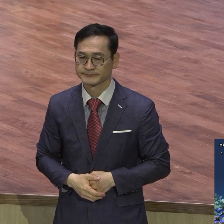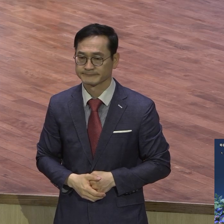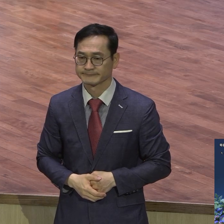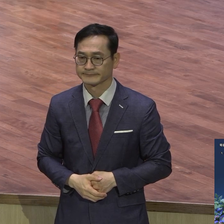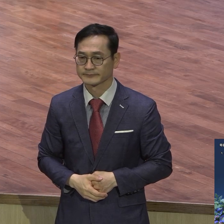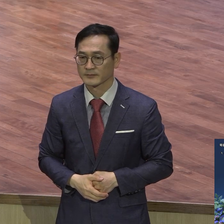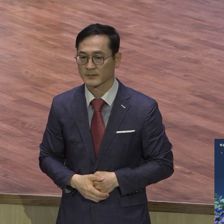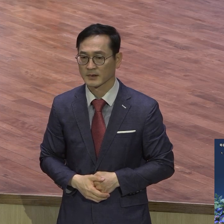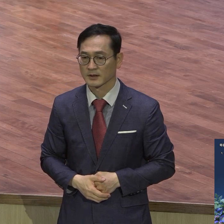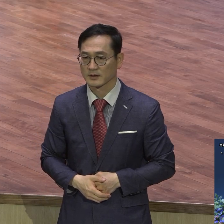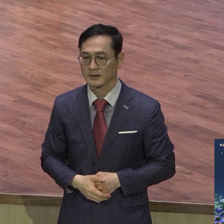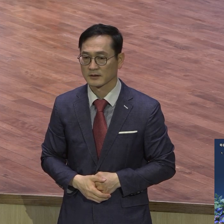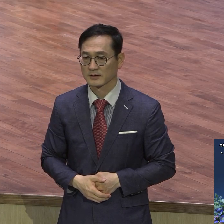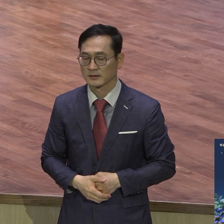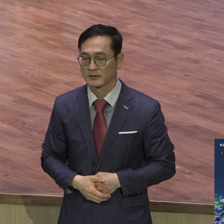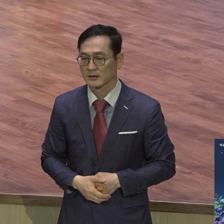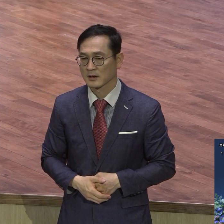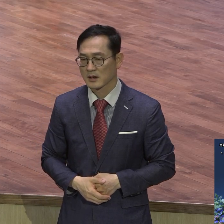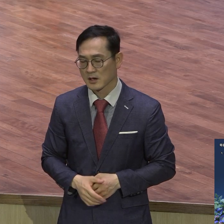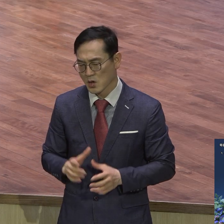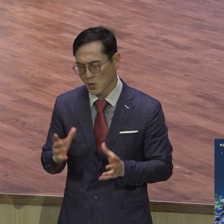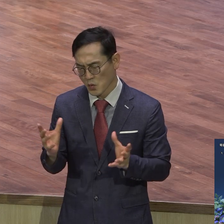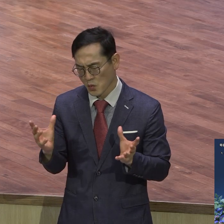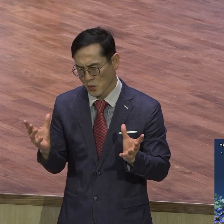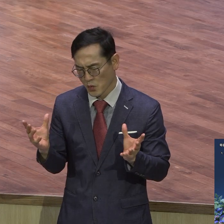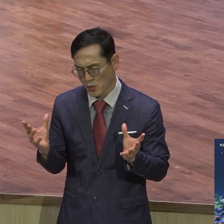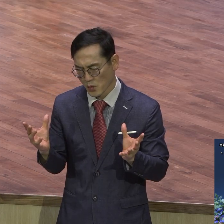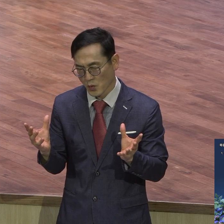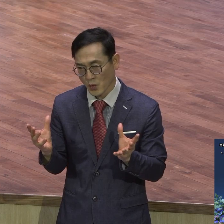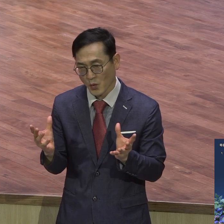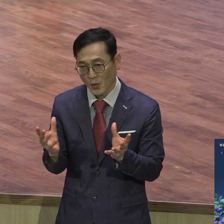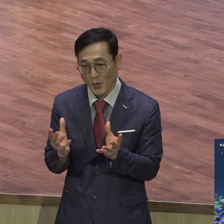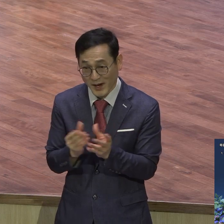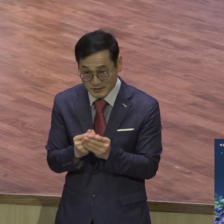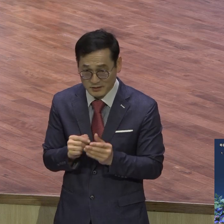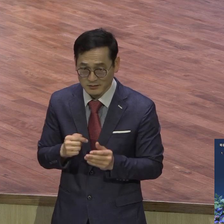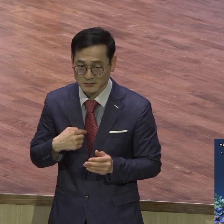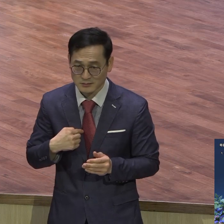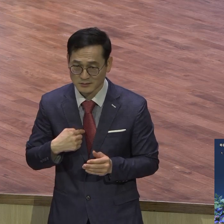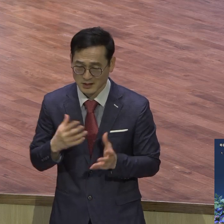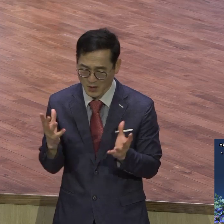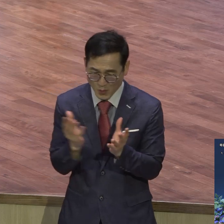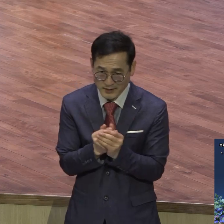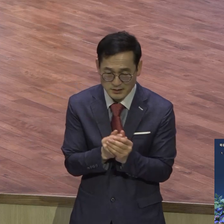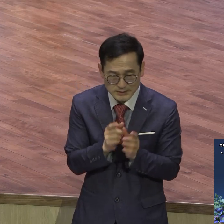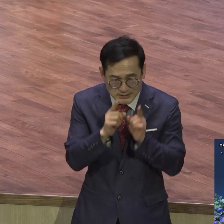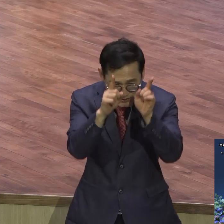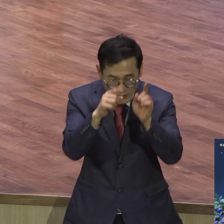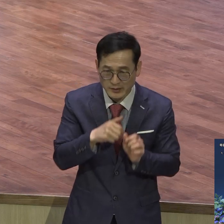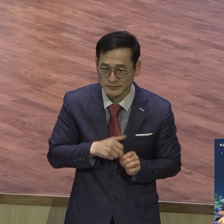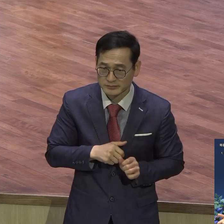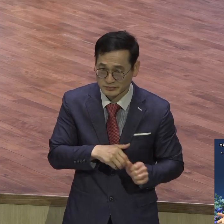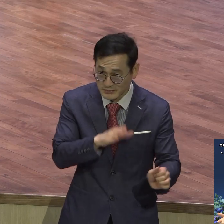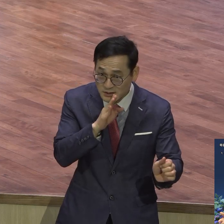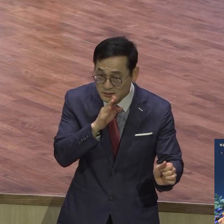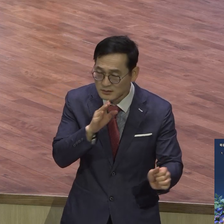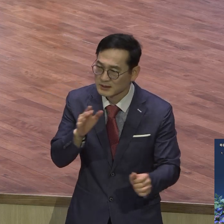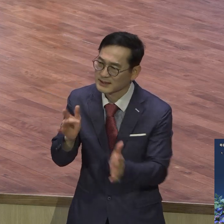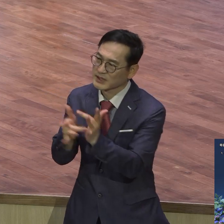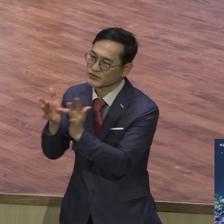완전 무력한 인간을 예수 그리스도가 오셔서 십자가와 부활로 제 창조의 축복을